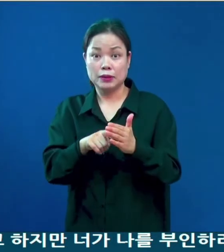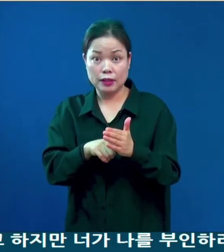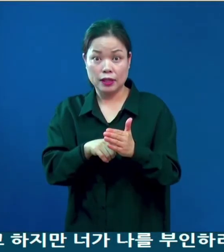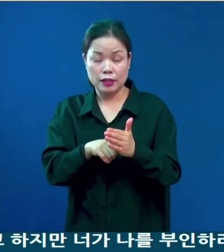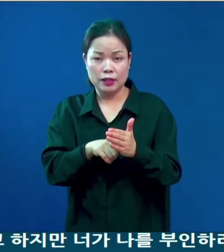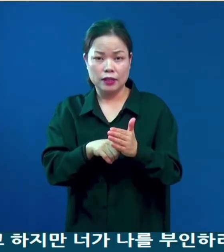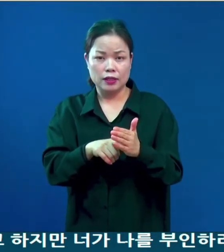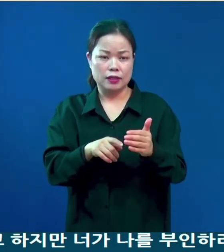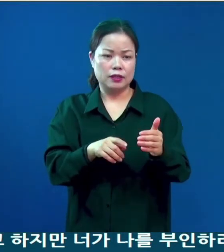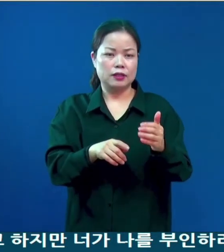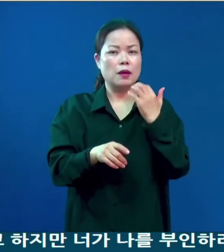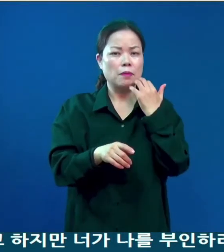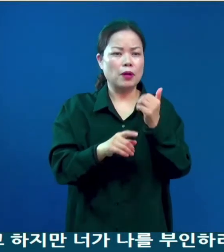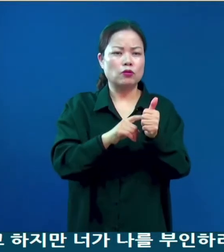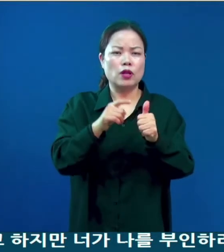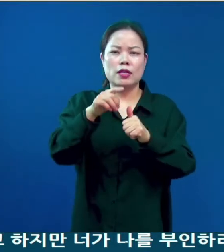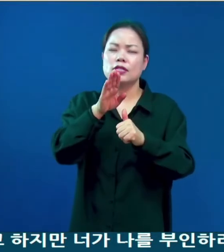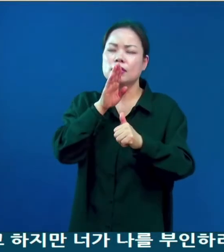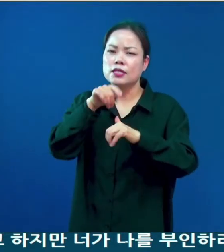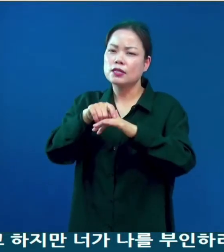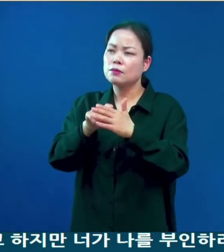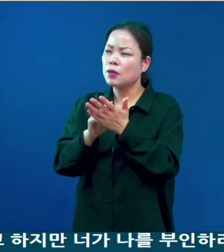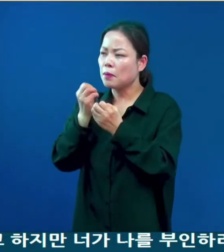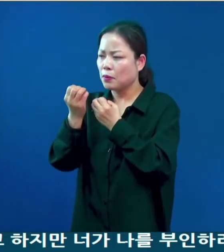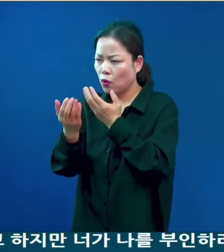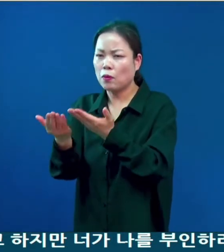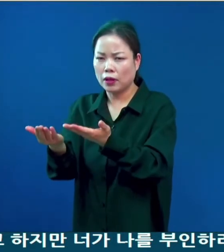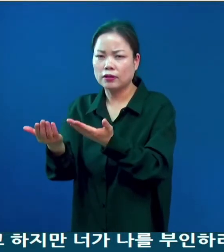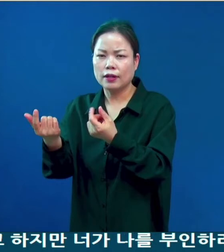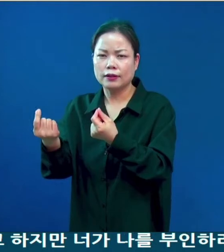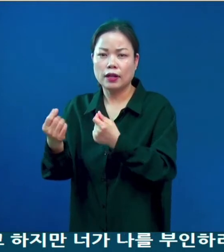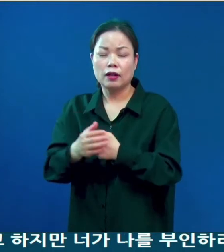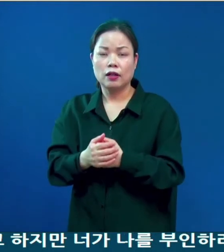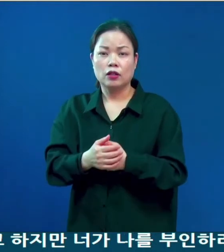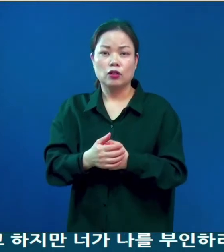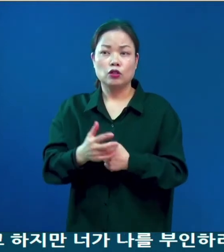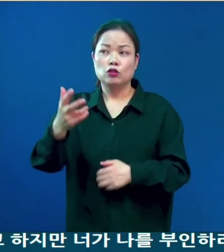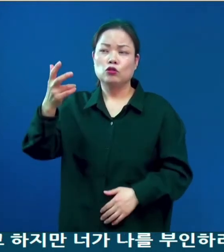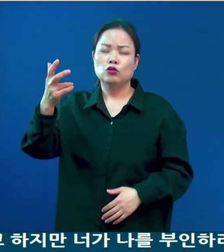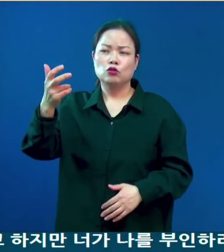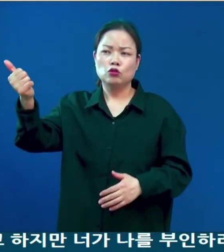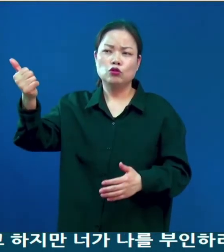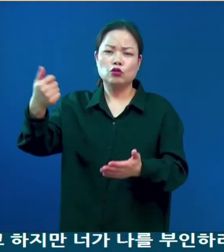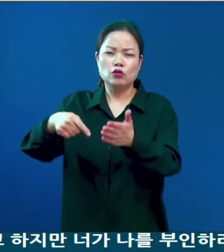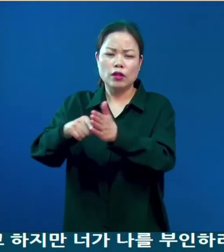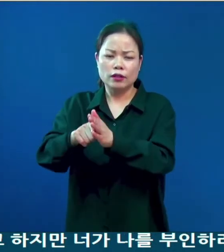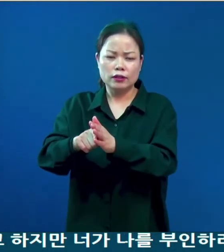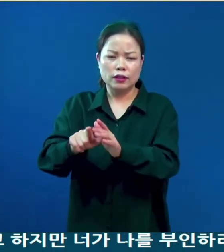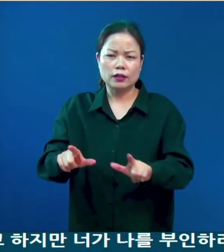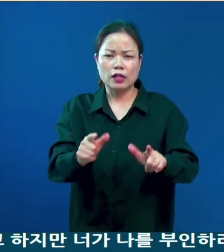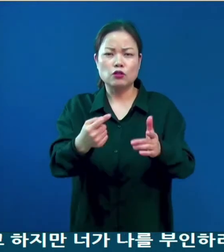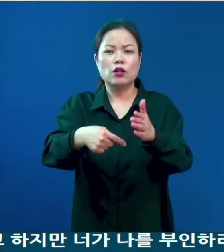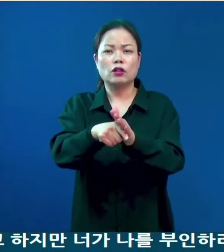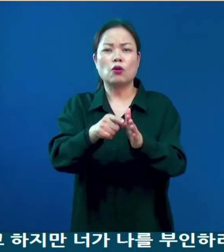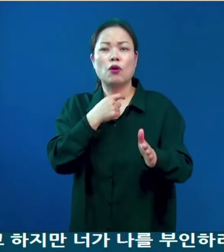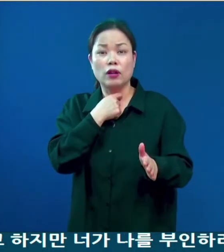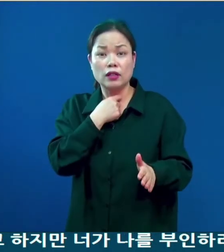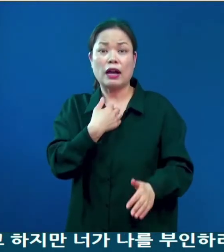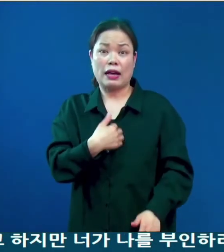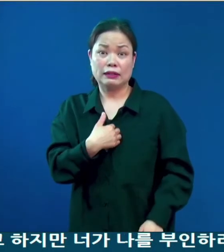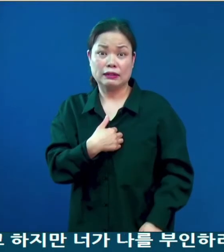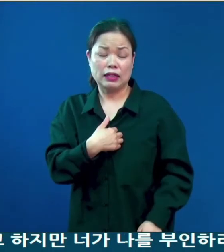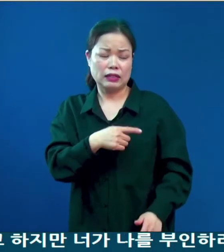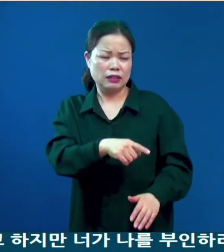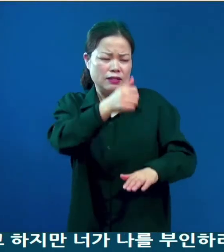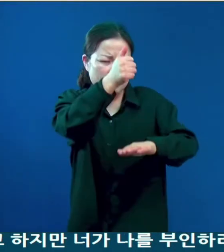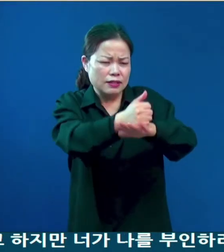때마다 베드로의 진심이 느껴지거든요. 너가 정말 나를 위해서 죽고 싶고 끝까지 따르기를 원하는 거 아는데, 그러나